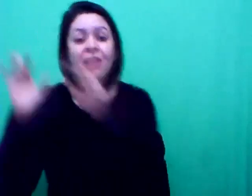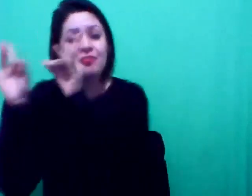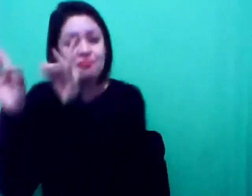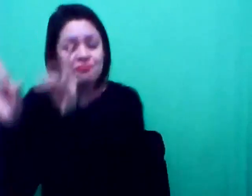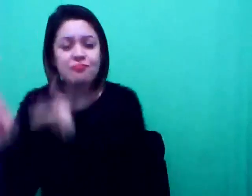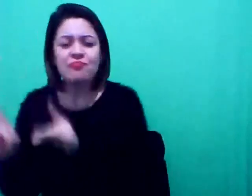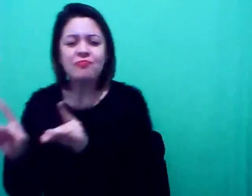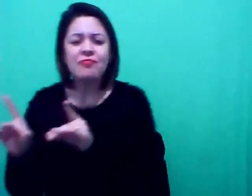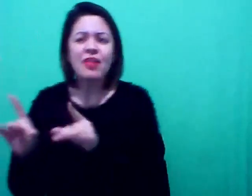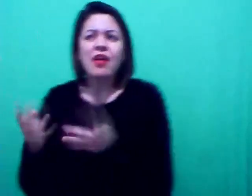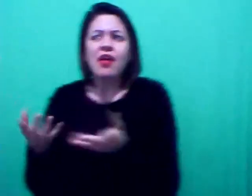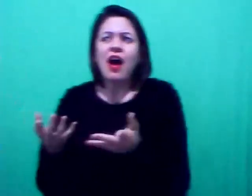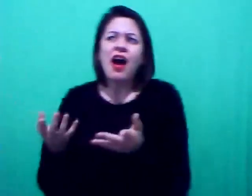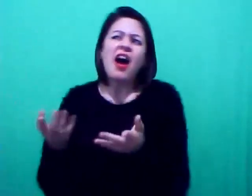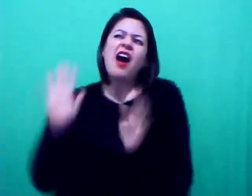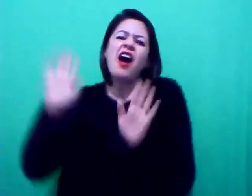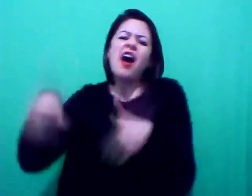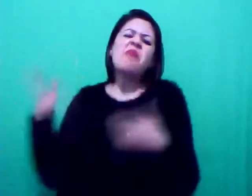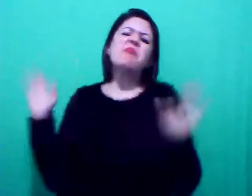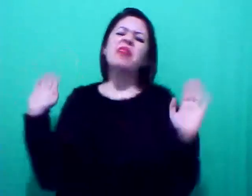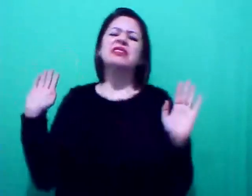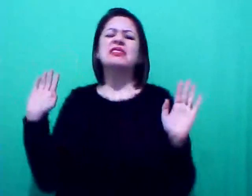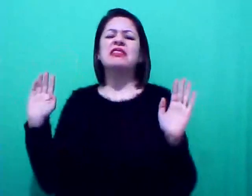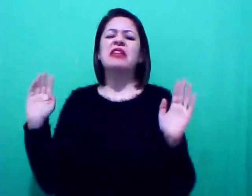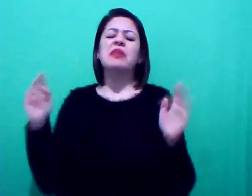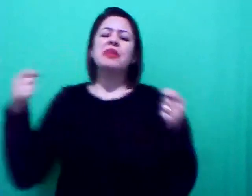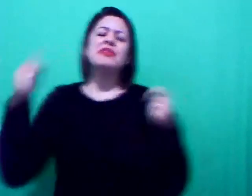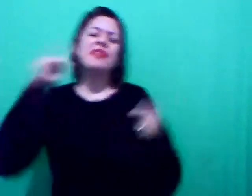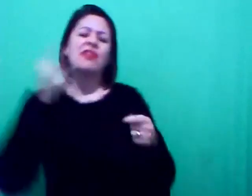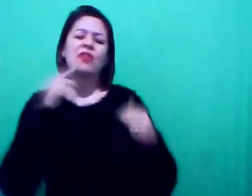diferente. É um mundo totalmente único.